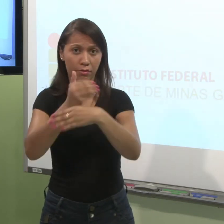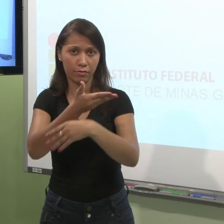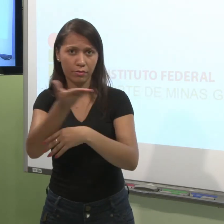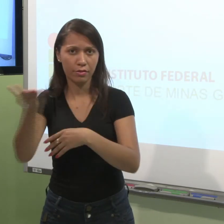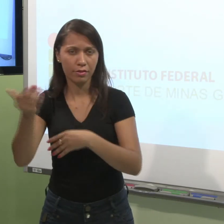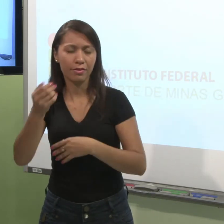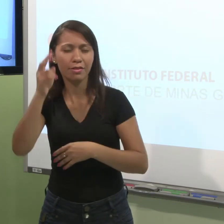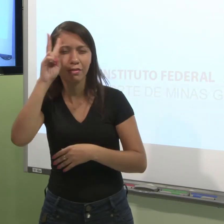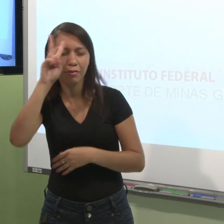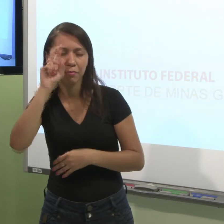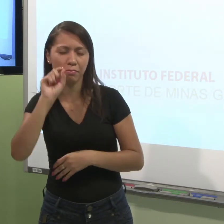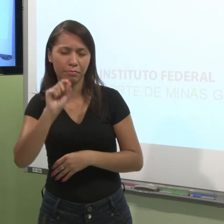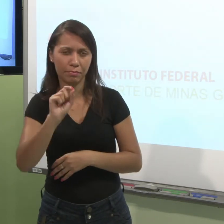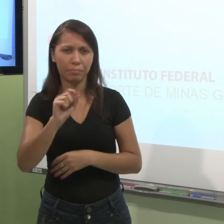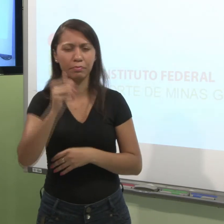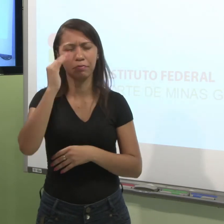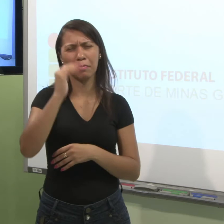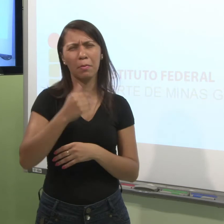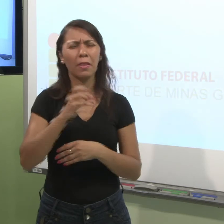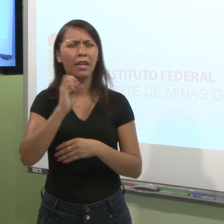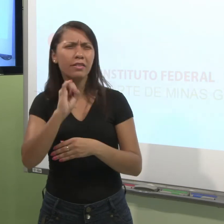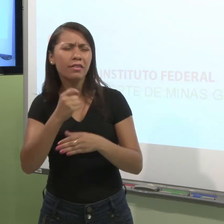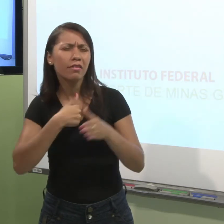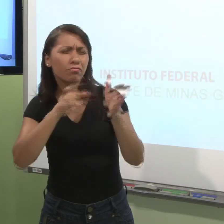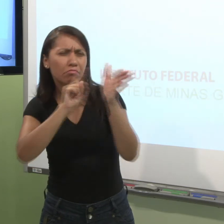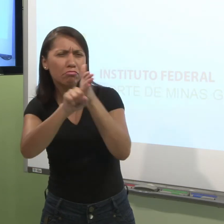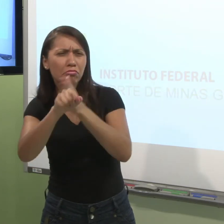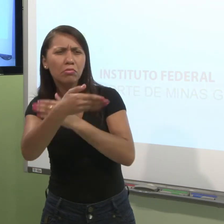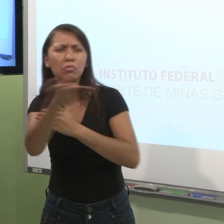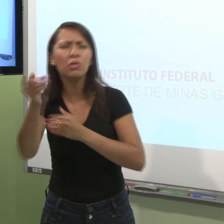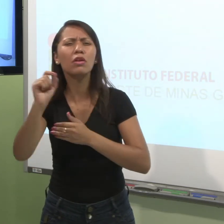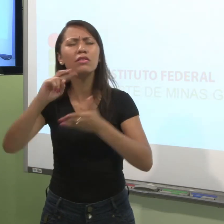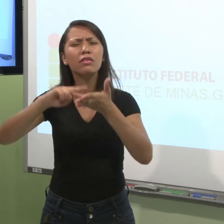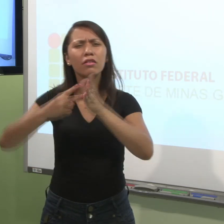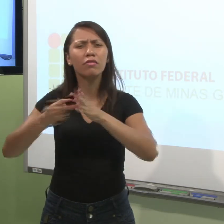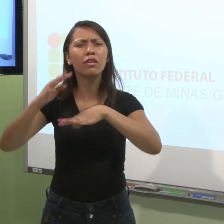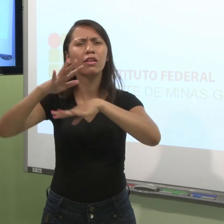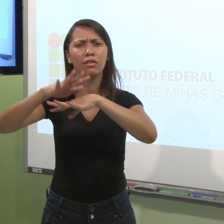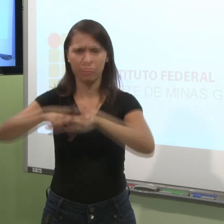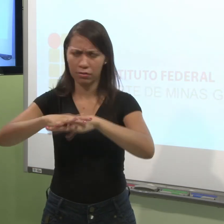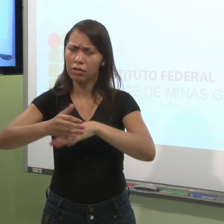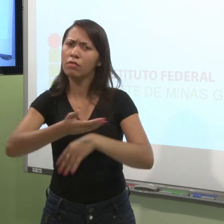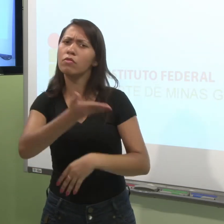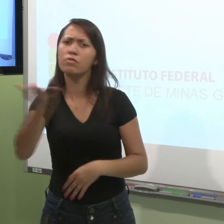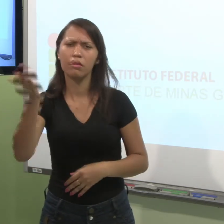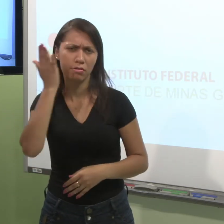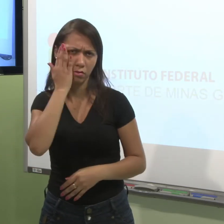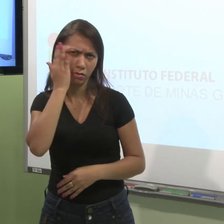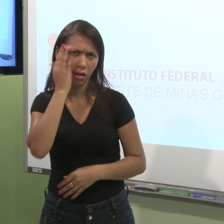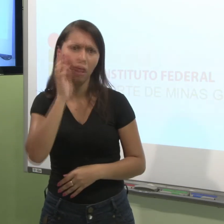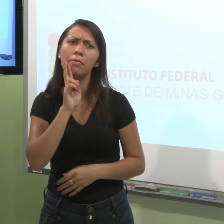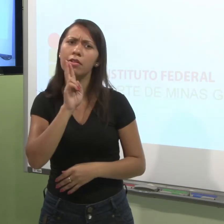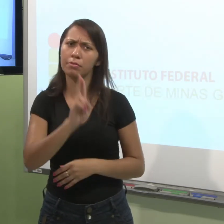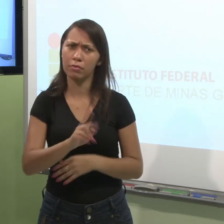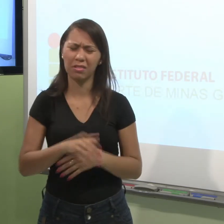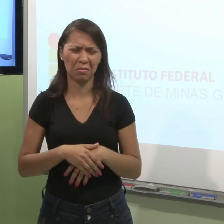refrescarem a memória. Se eu perguntar para vocês o que é Excel, tenho certeza que vocês saberão me responder. Professor, Excel